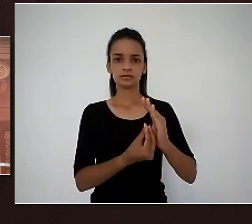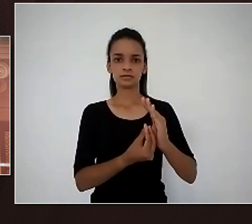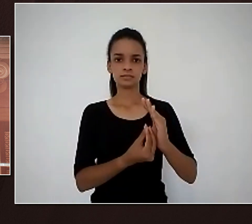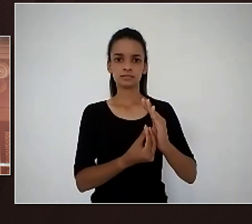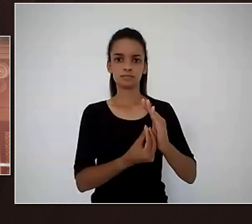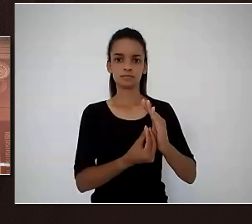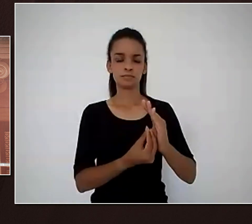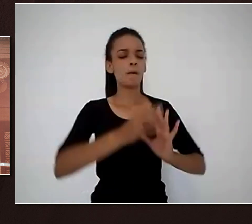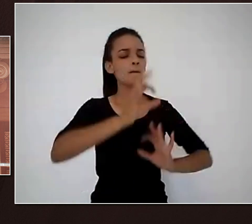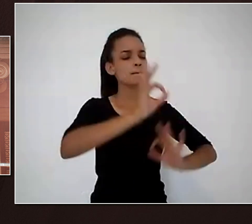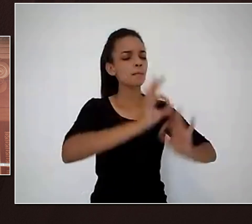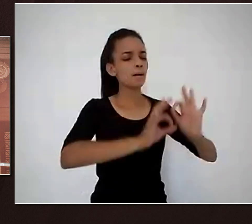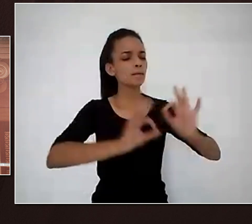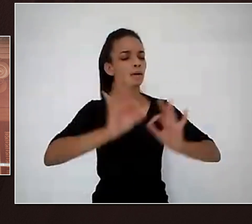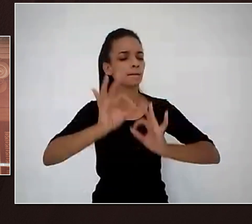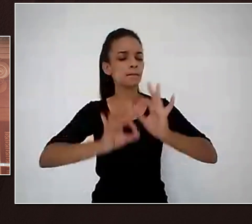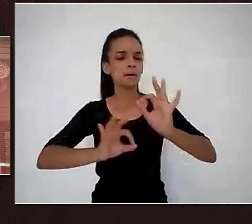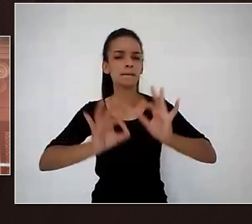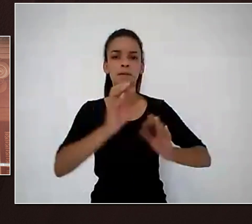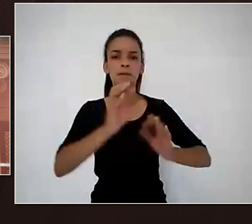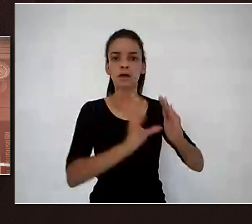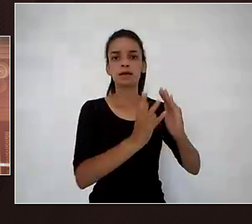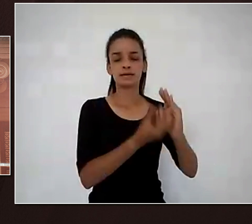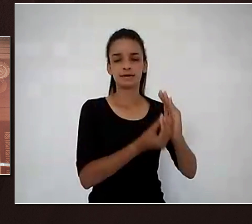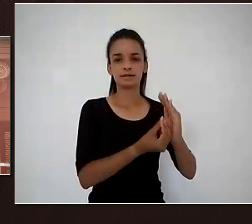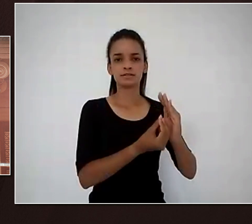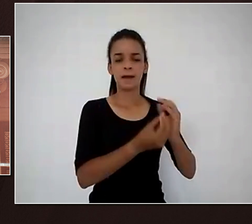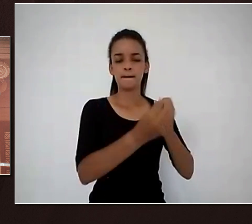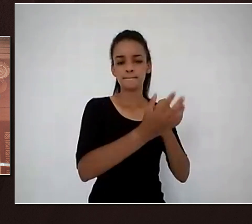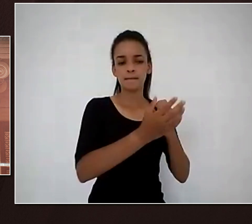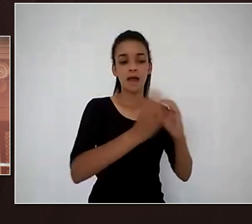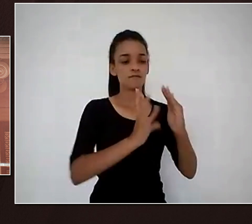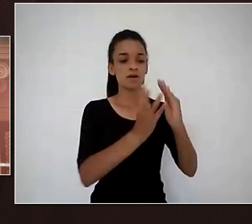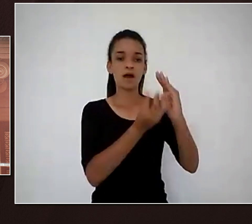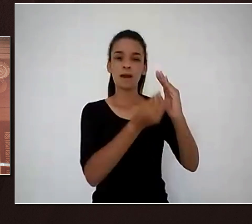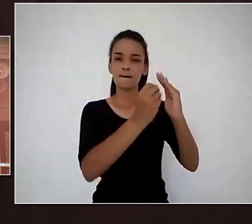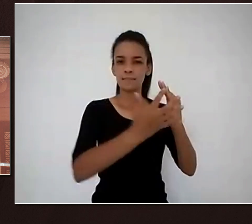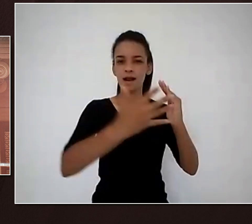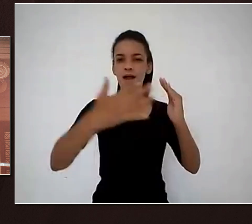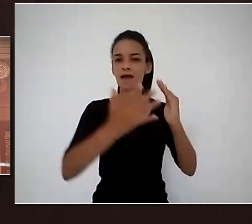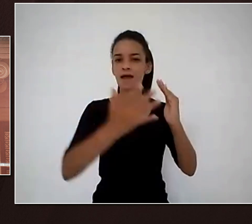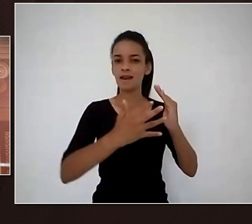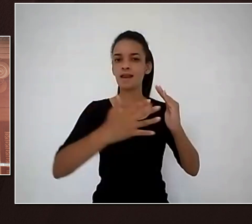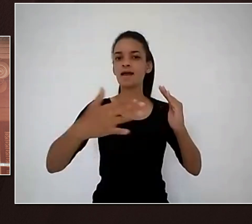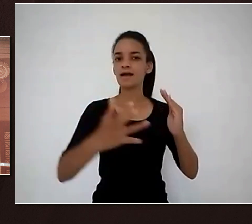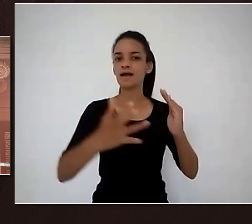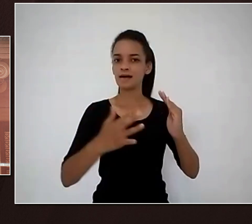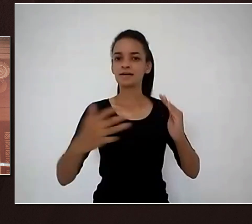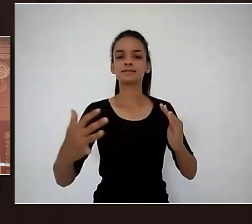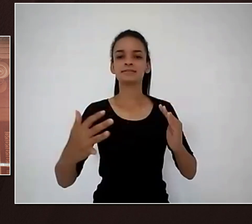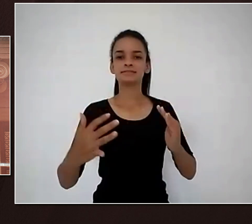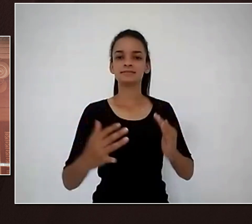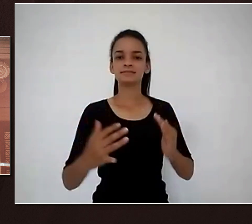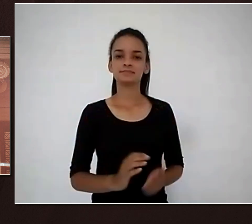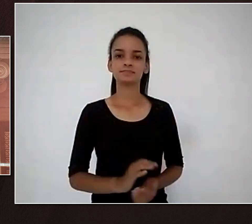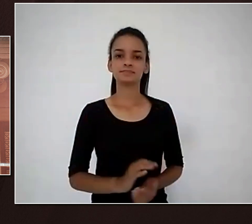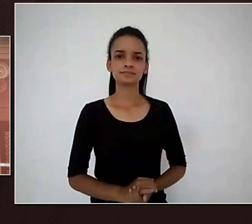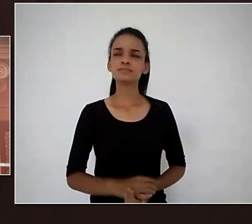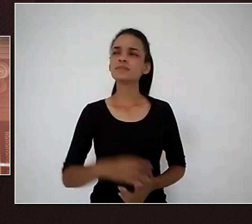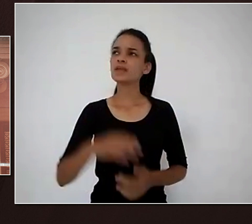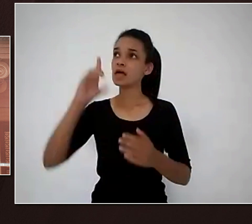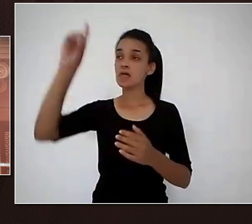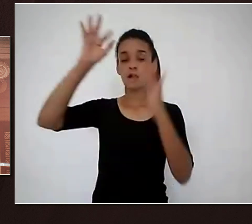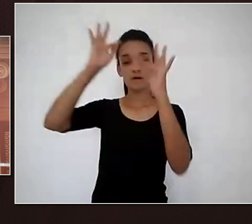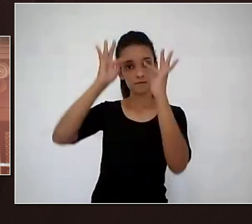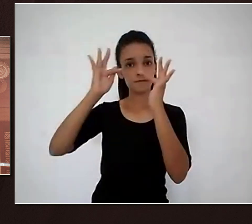Mas como mantém a igreja brilhando? É ser fiel, né, condutor da palavra que recebe da